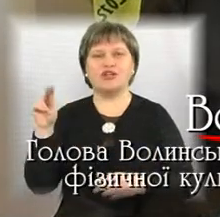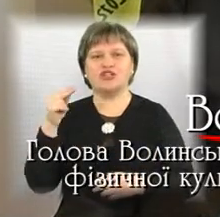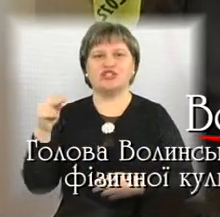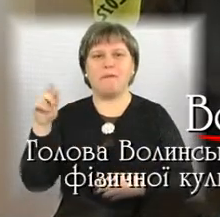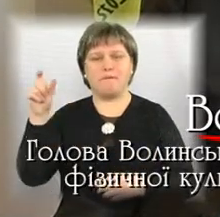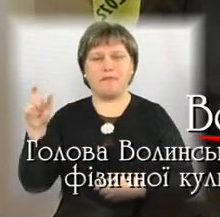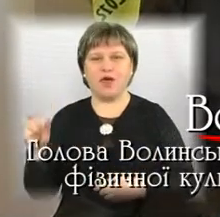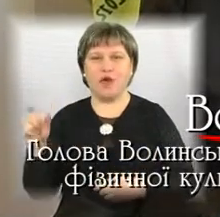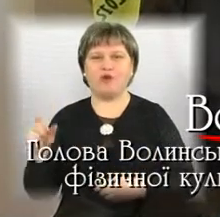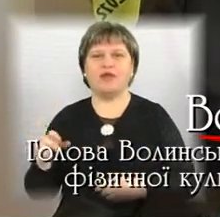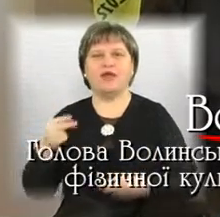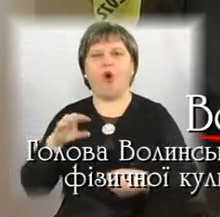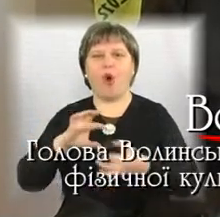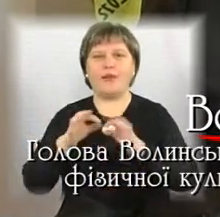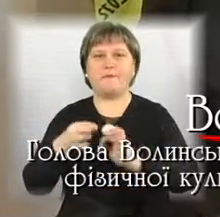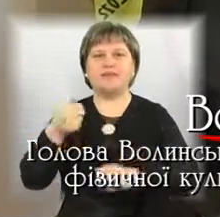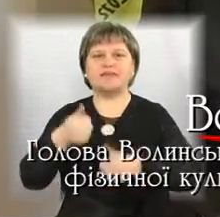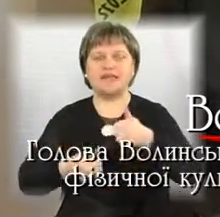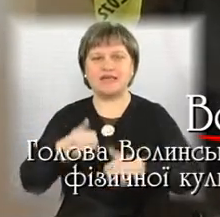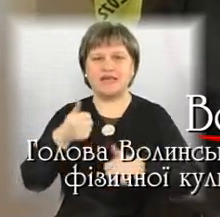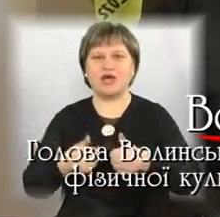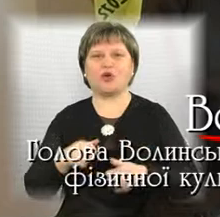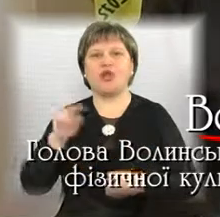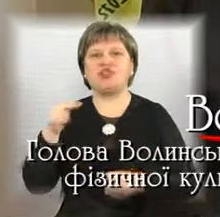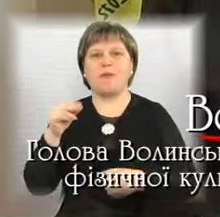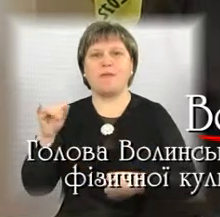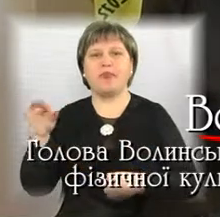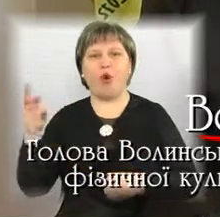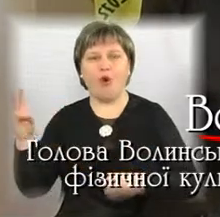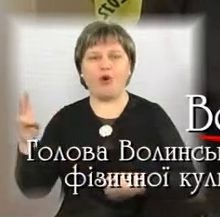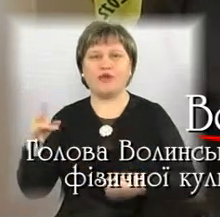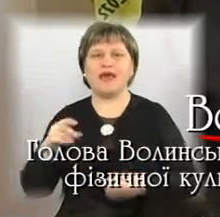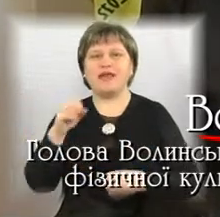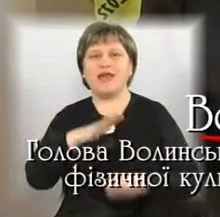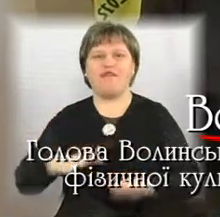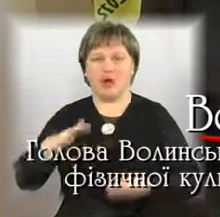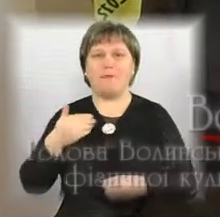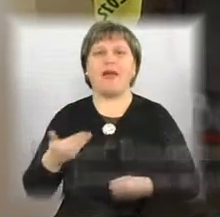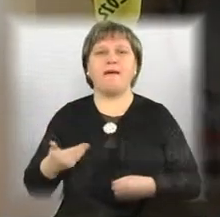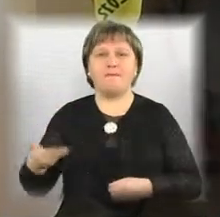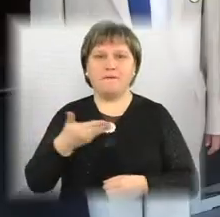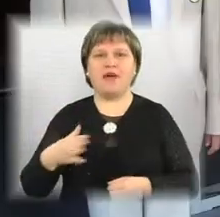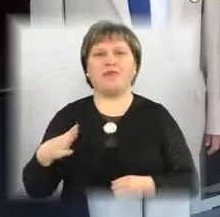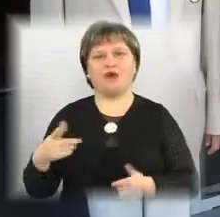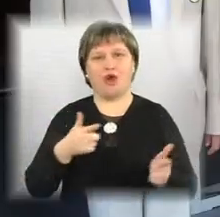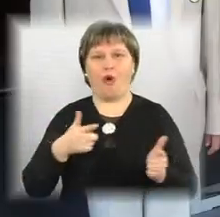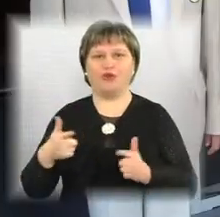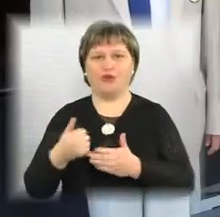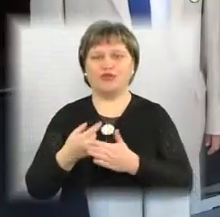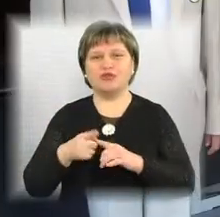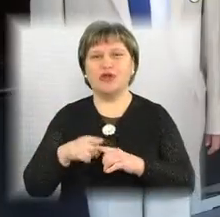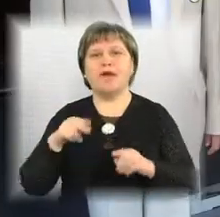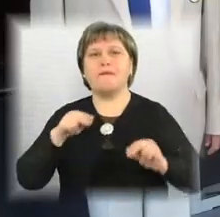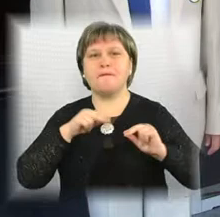Олімпійських ігор, і чемпіон Європи, і все. Ну це ж ми до того були готові, тому що праця